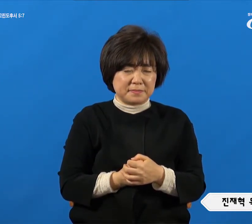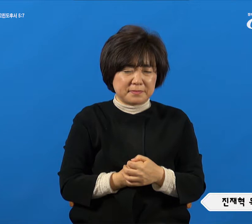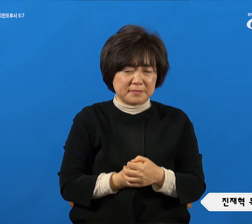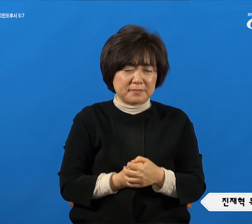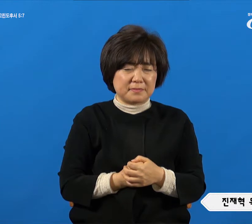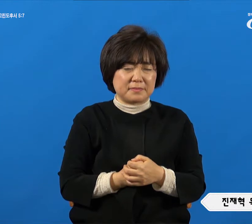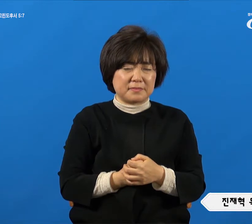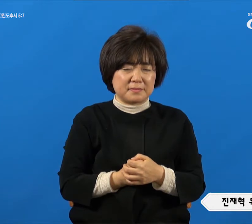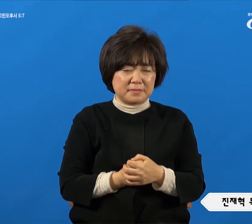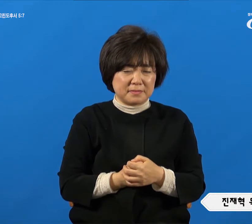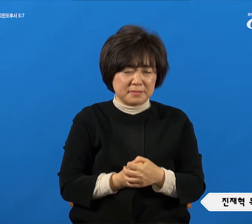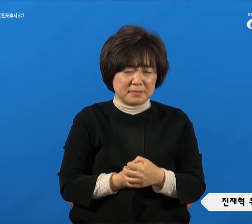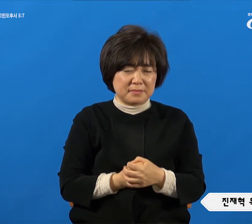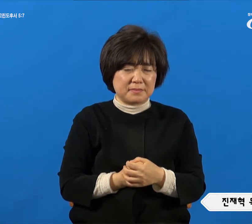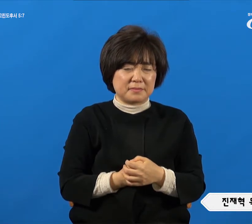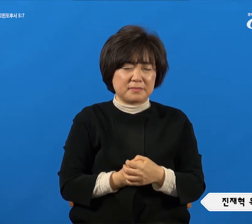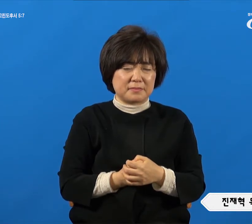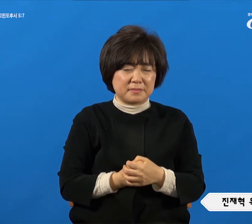아버지,